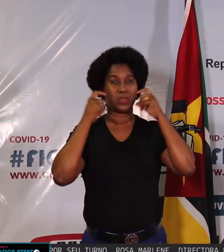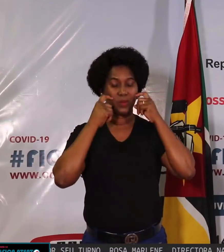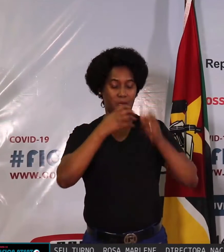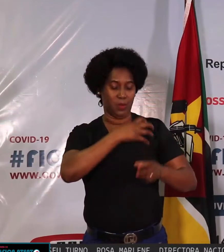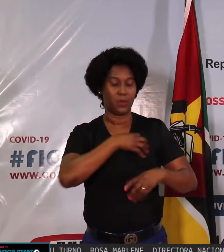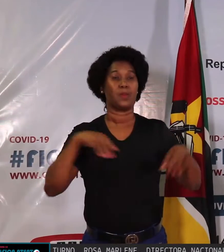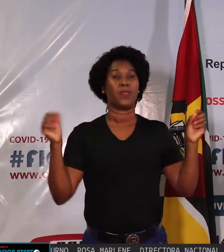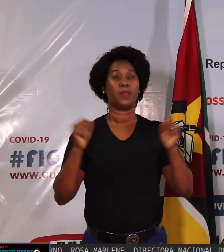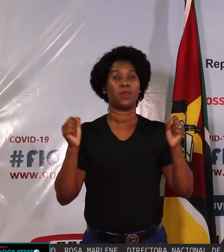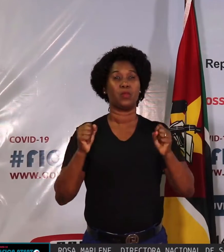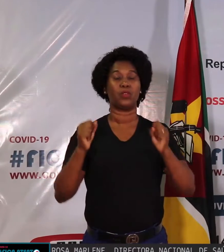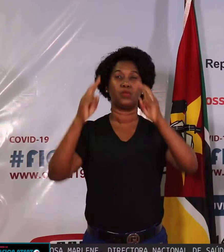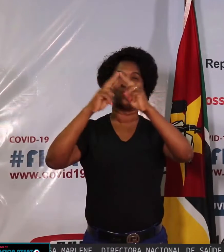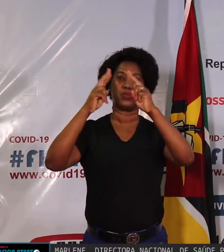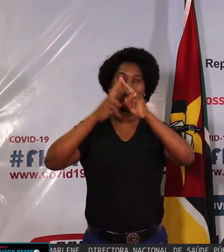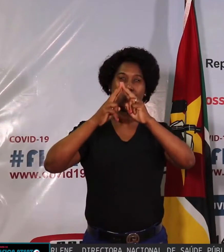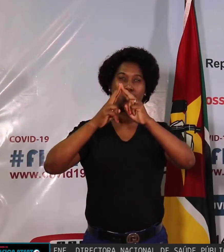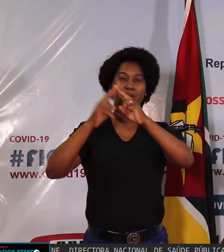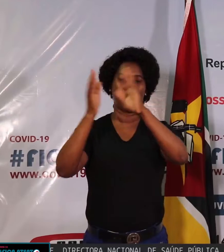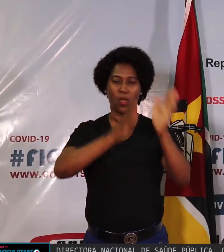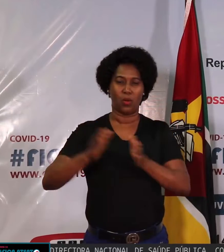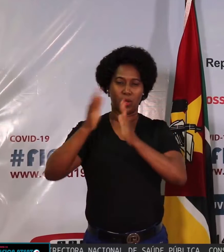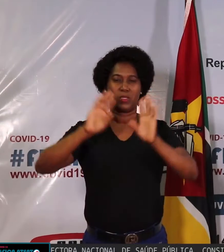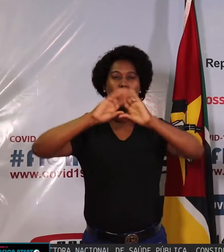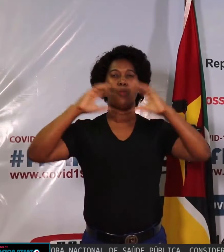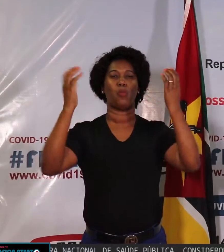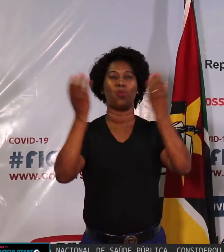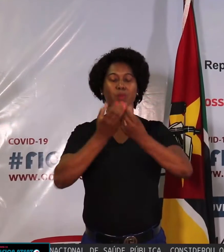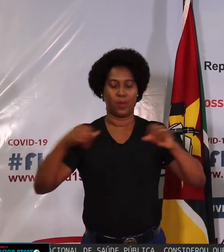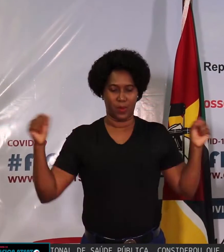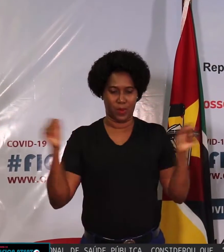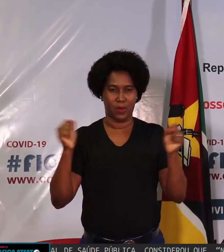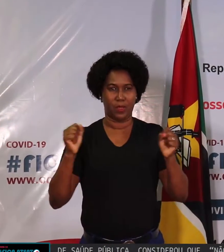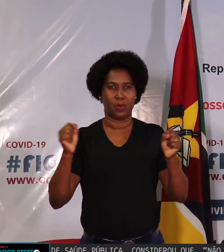articulação com a Organização Mundial da Saúde para os devidos procedimentos.